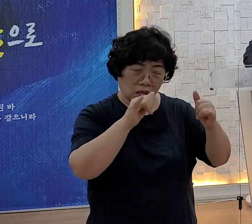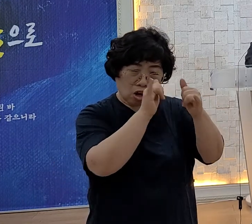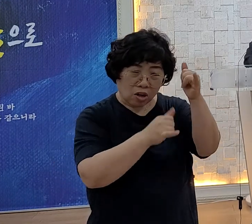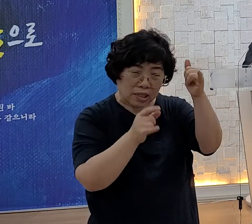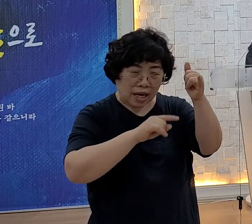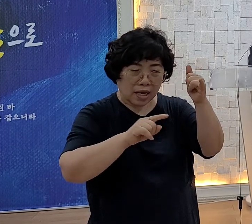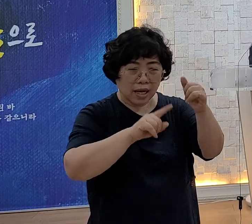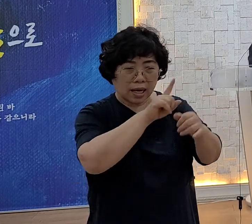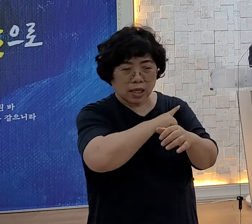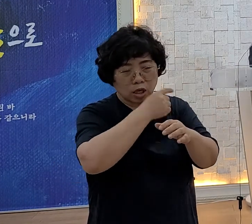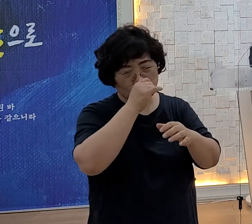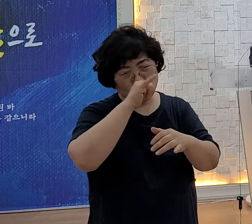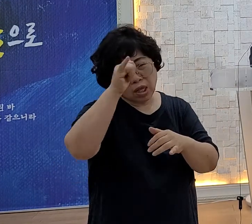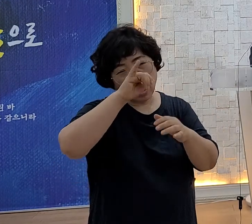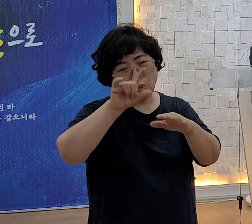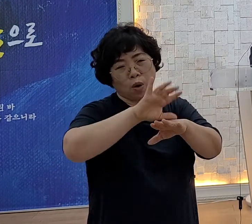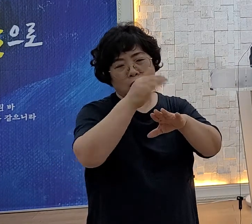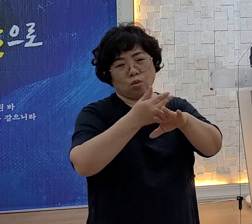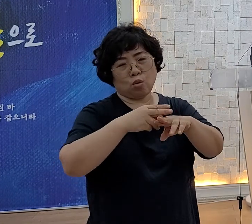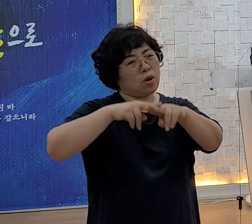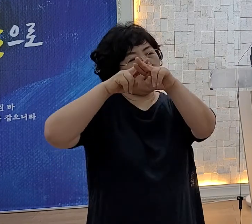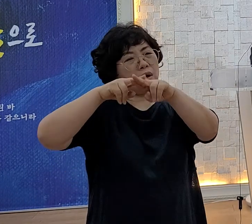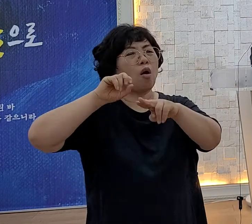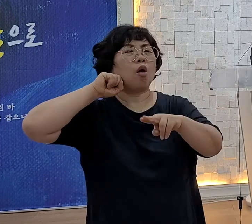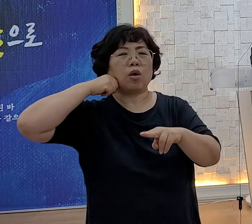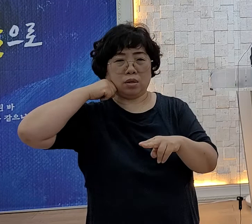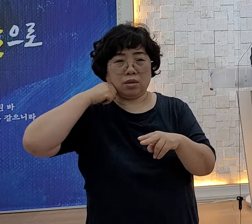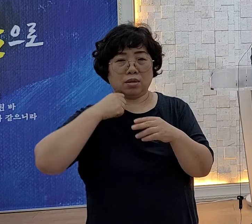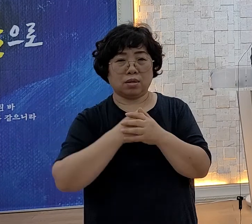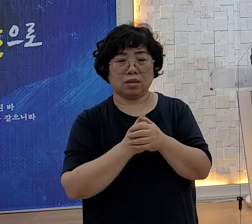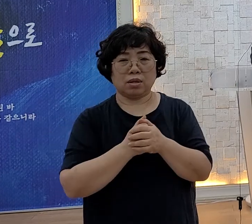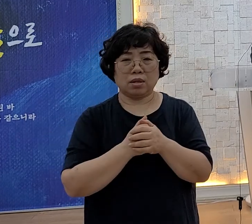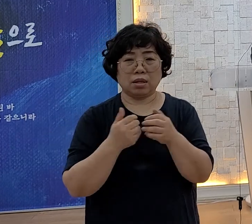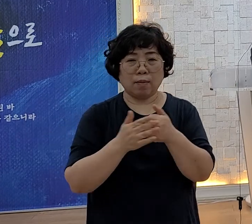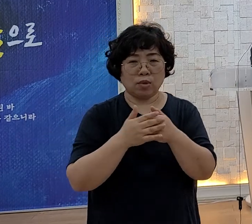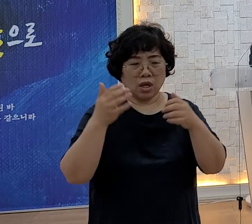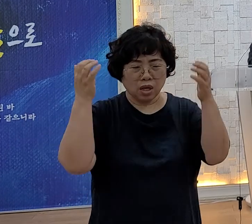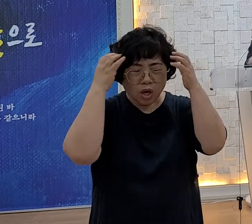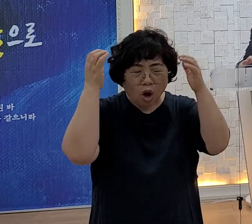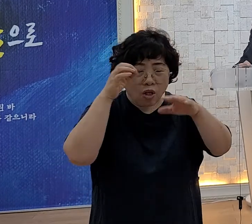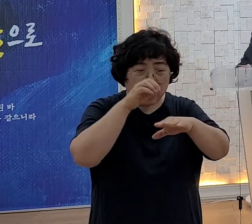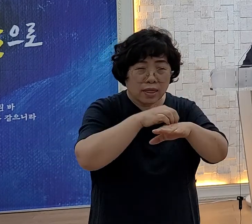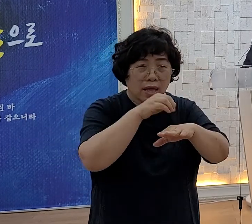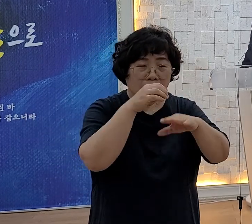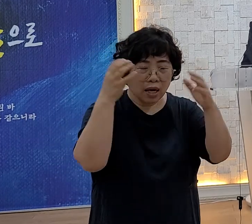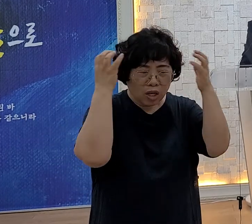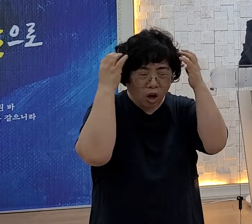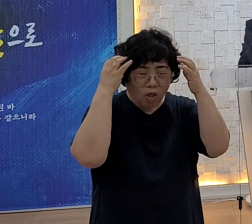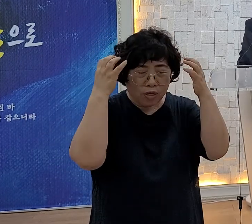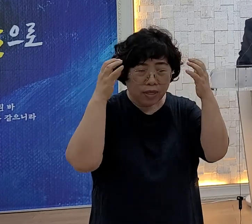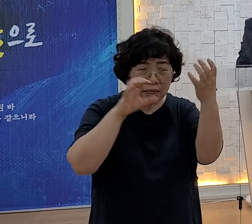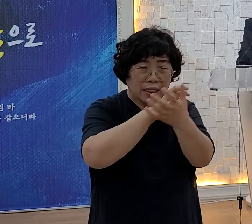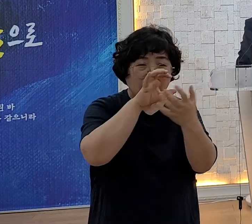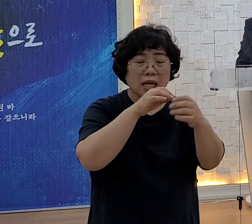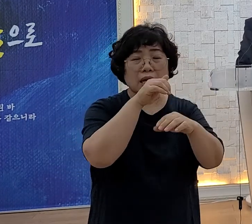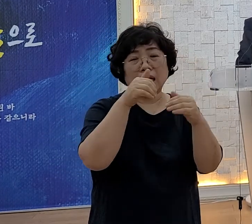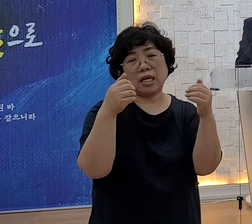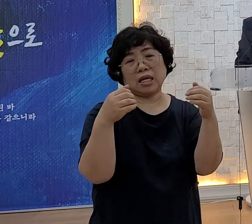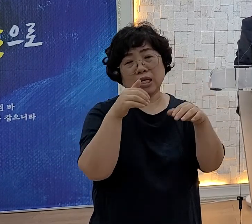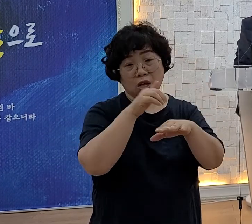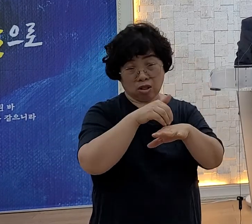아마 세워지지 않았을 겁니다. 이 연단의 힘이 다윗을 그런 인물로 만들었다. 근데 중요한